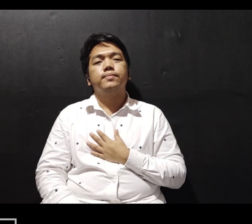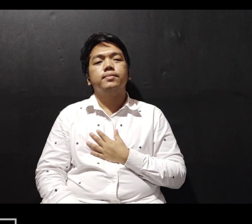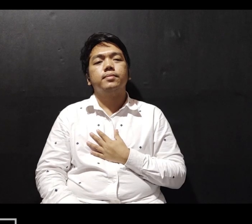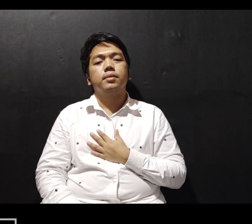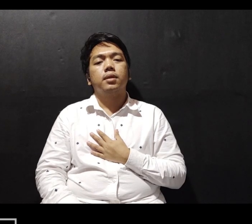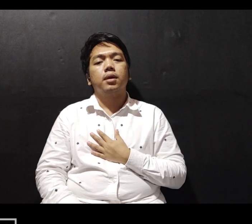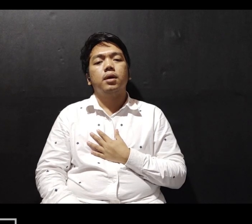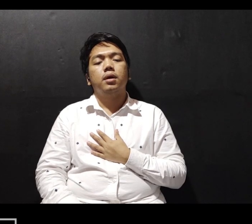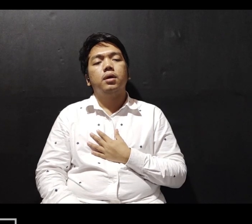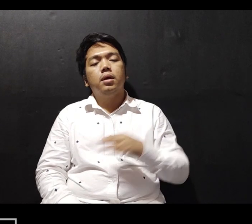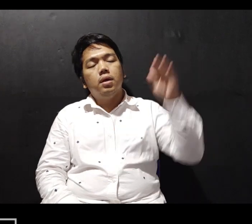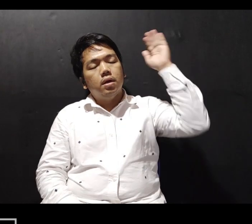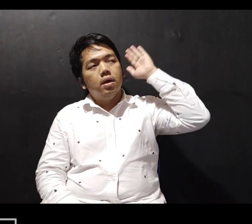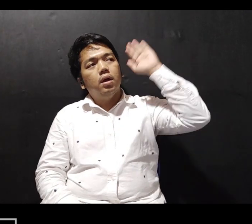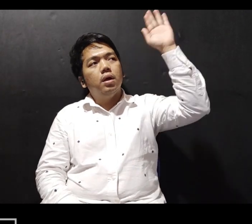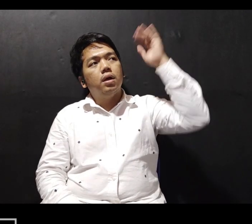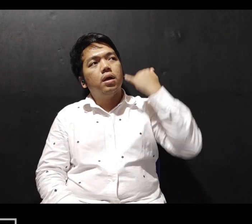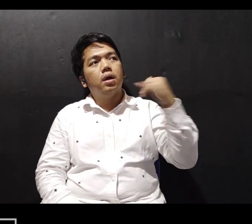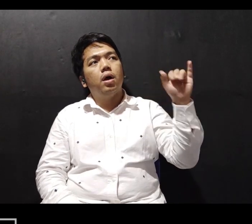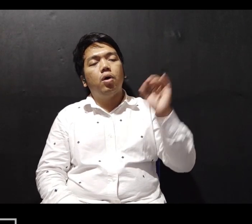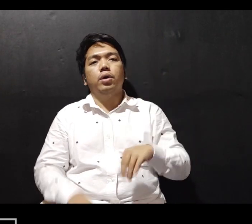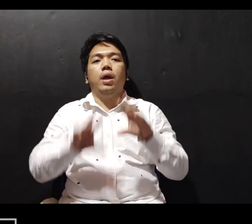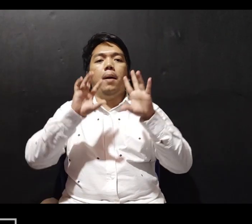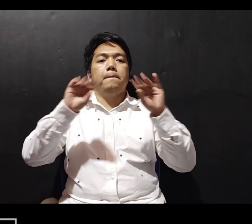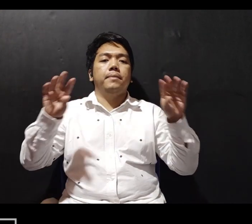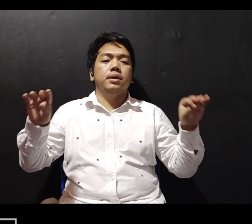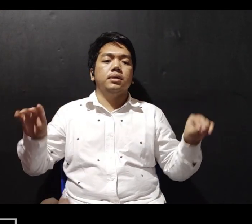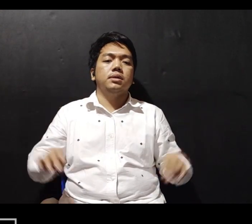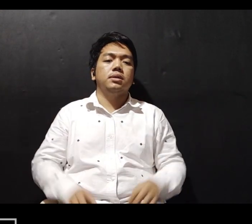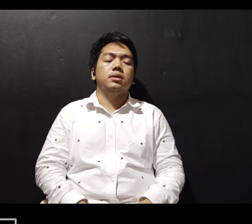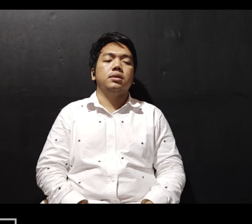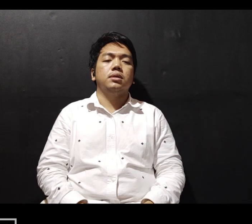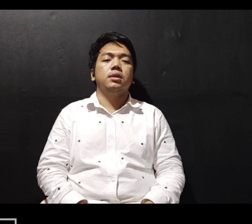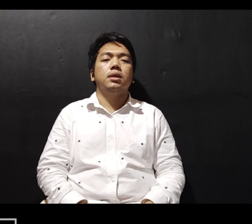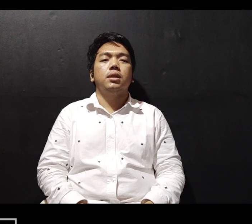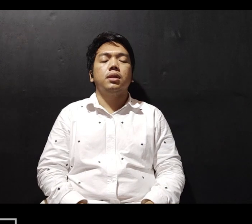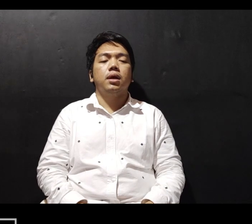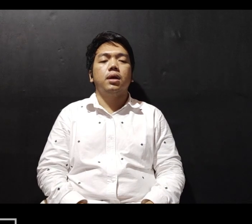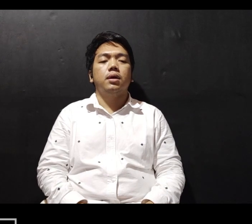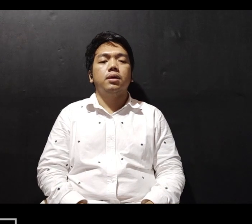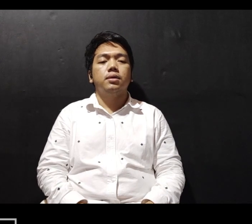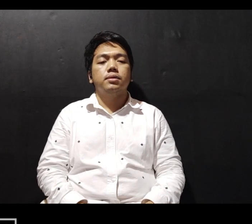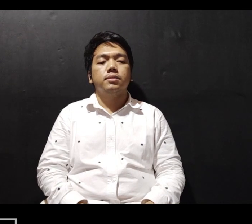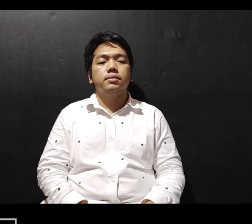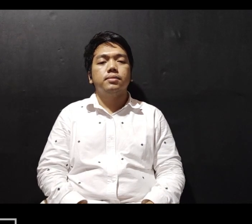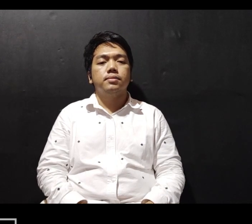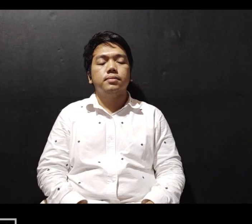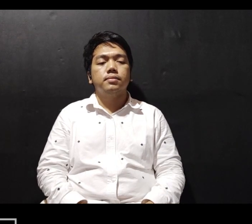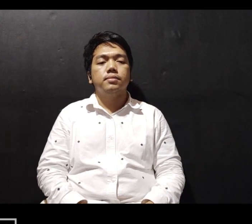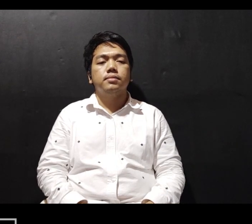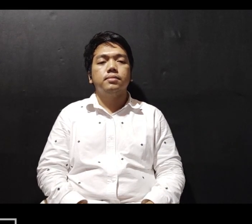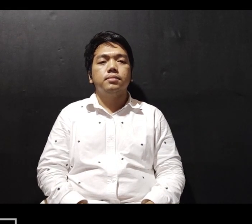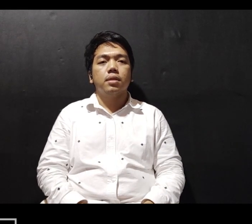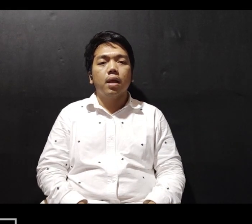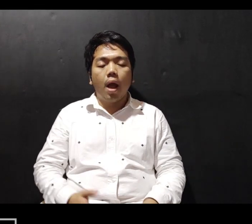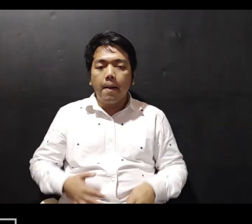hatiku. Aku bersiap siaga. Aku penuh pengharapan. Engkau akan bertindak.